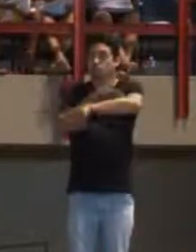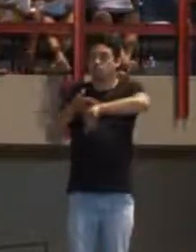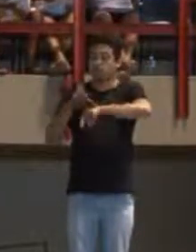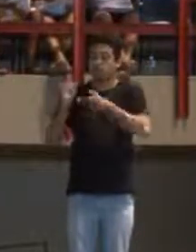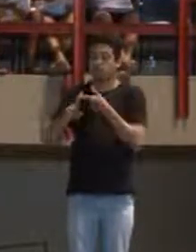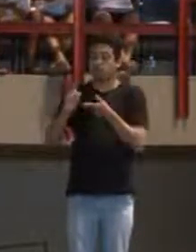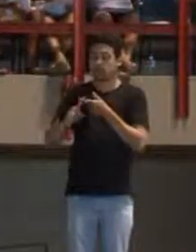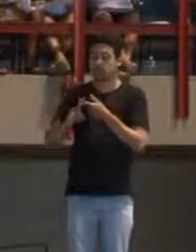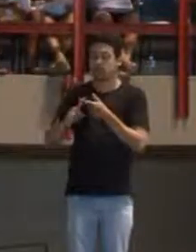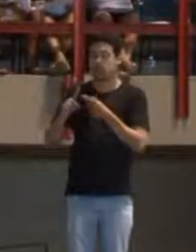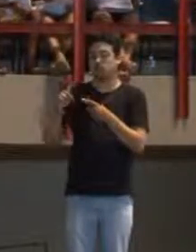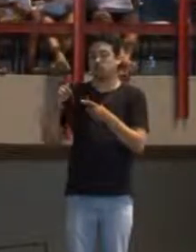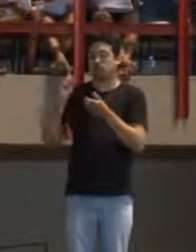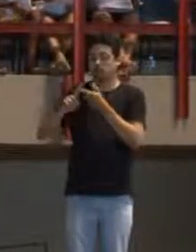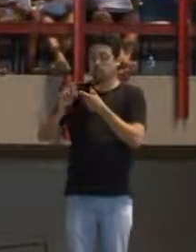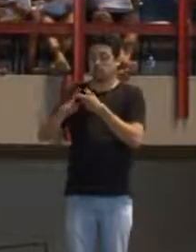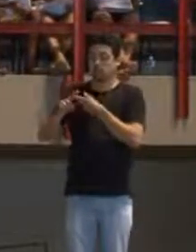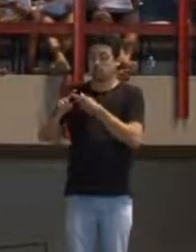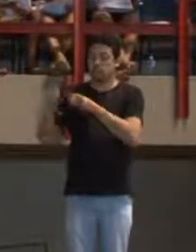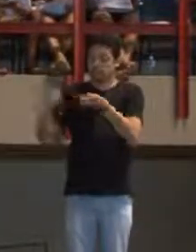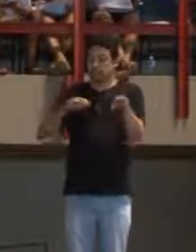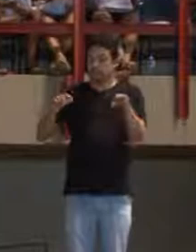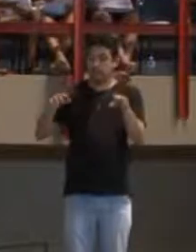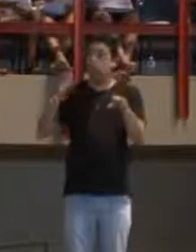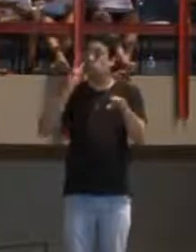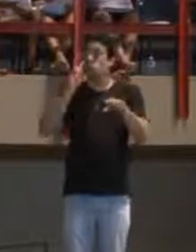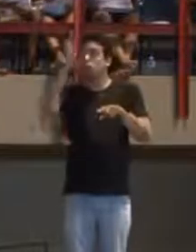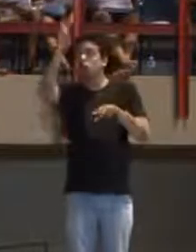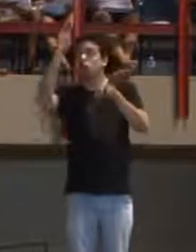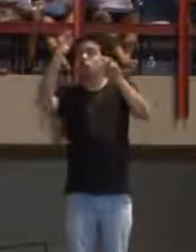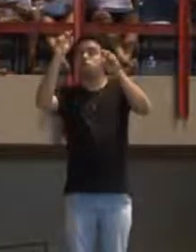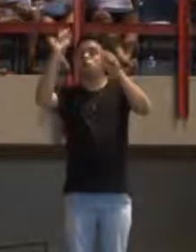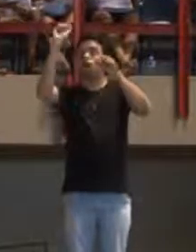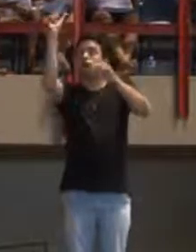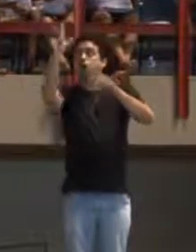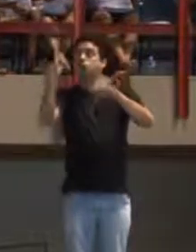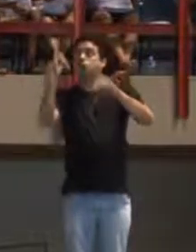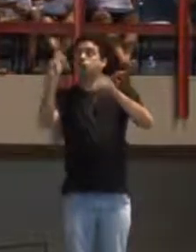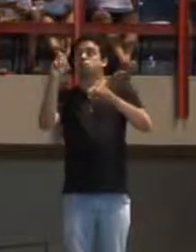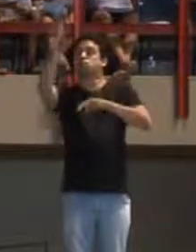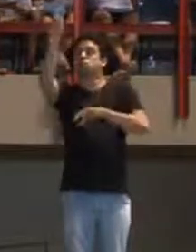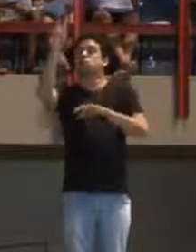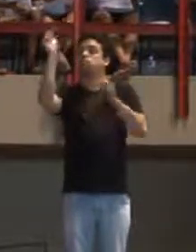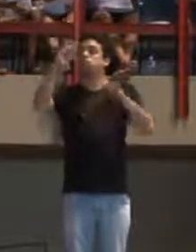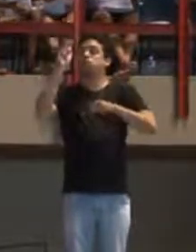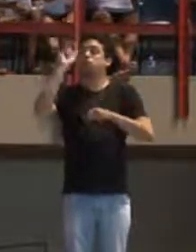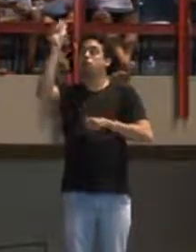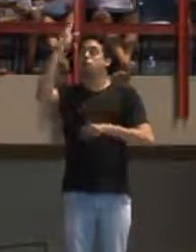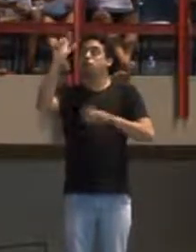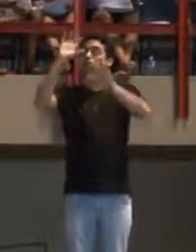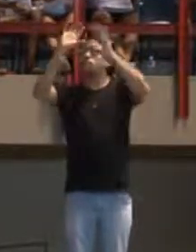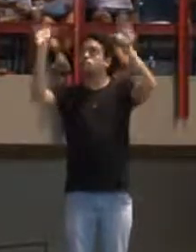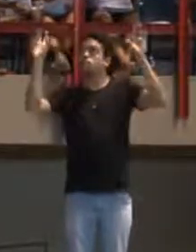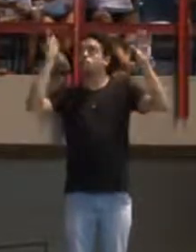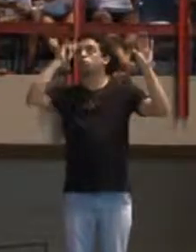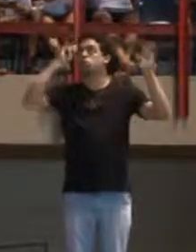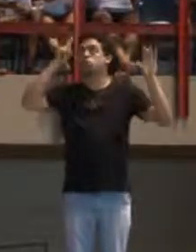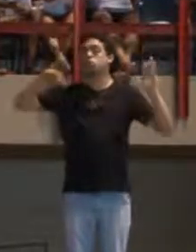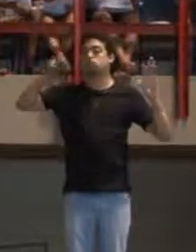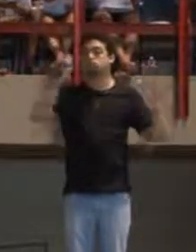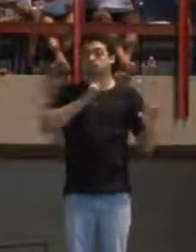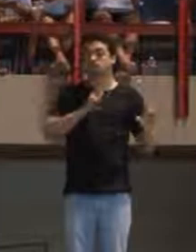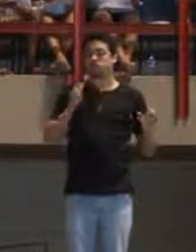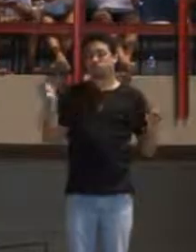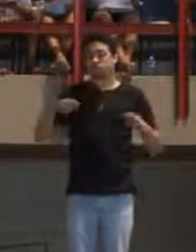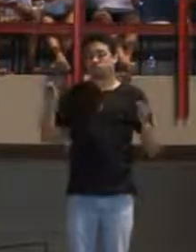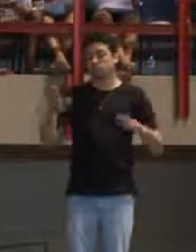pelo menos nas 2 semanas dos Jogos alguém conseguia ver o azulzinho do céu, que aqui em Fortaleza a gente vê praticamente todo dia, né?